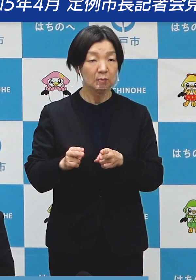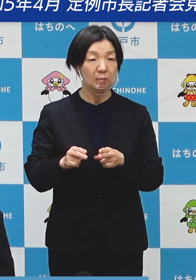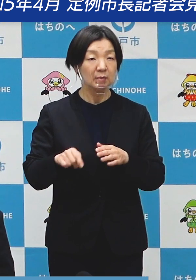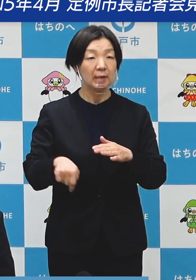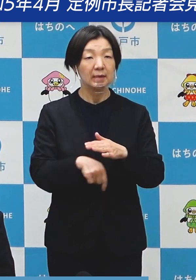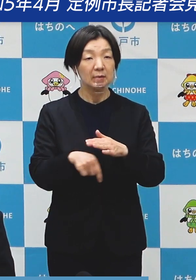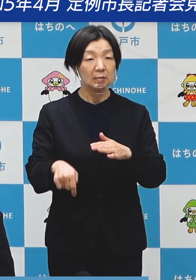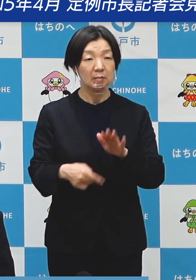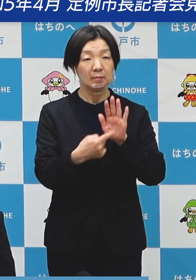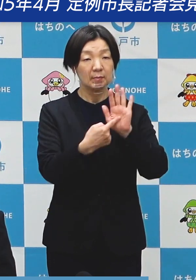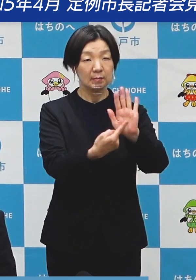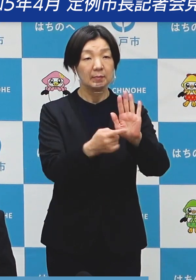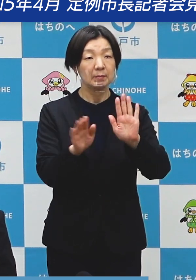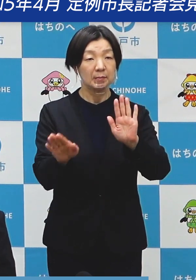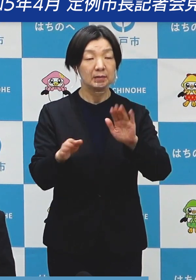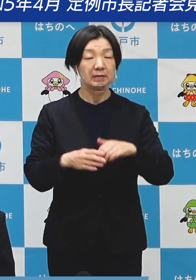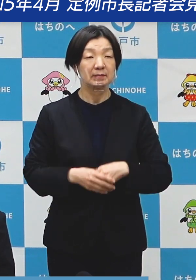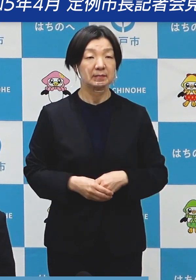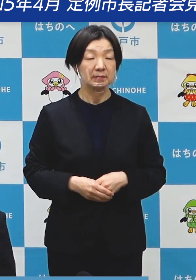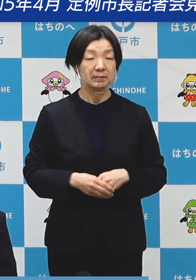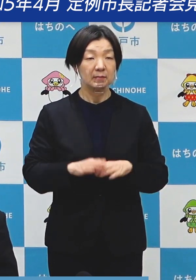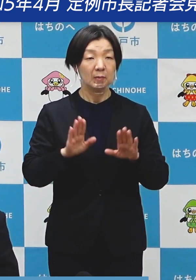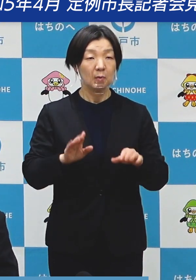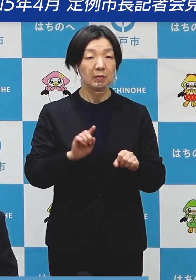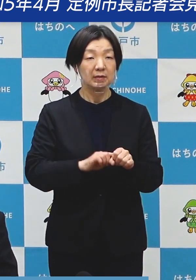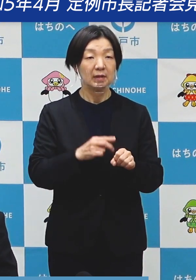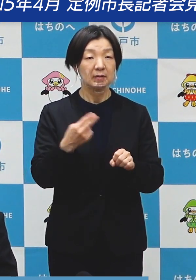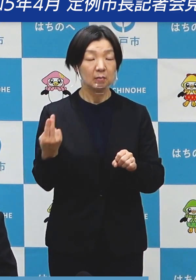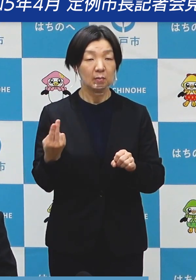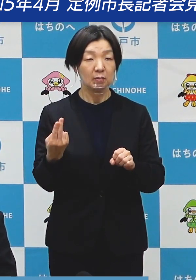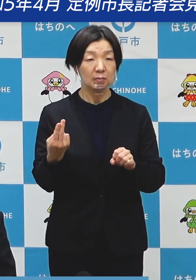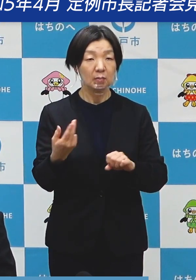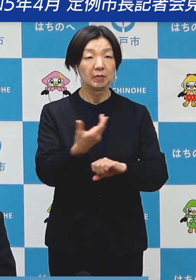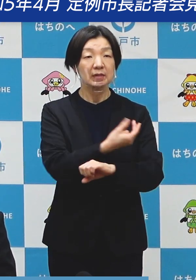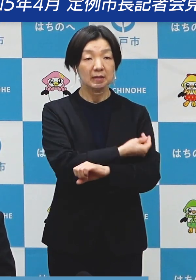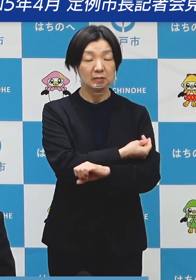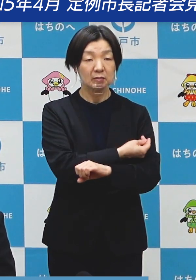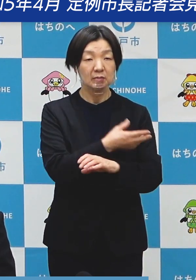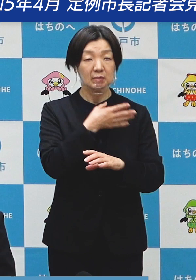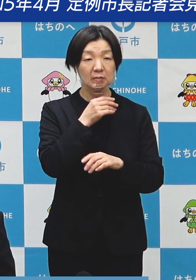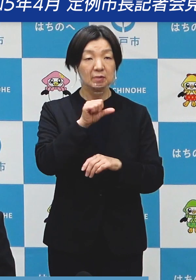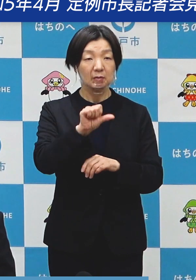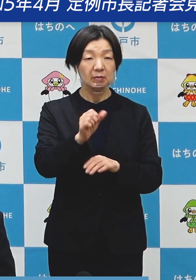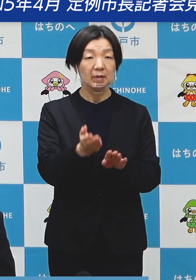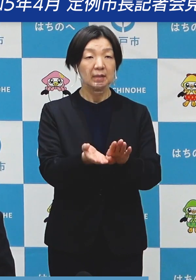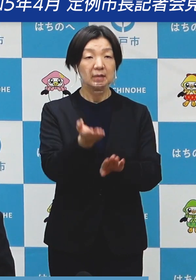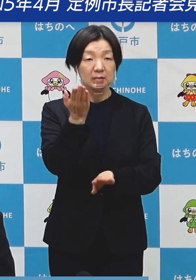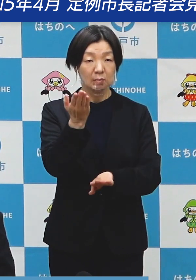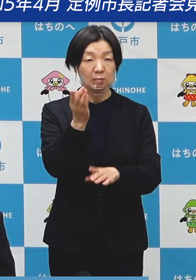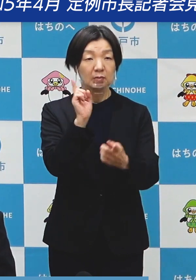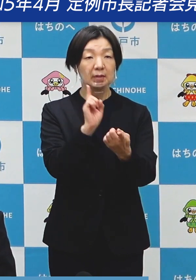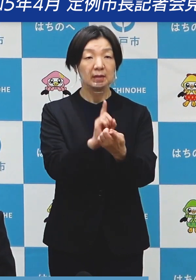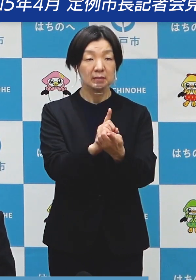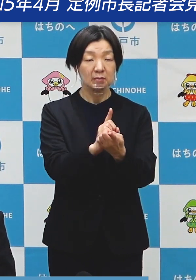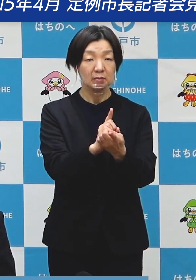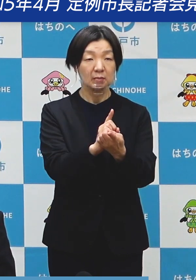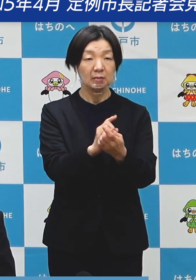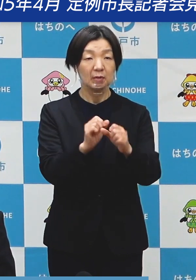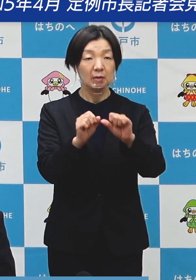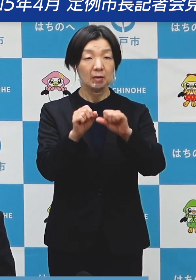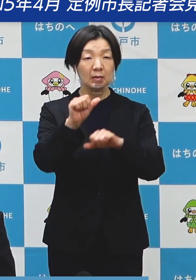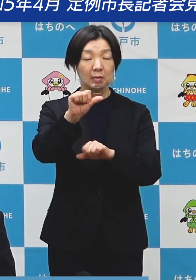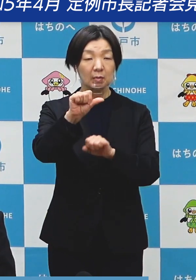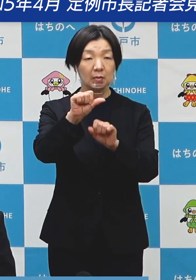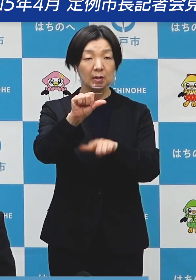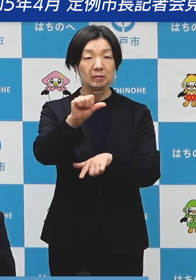を示しております今年度の追加接種は5歳以上の方を対象に5